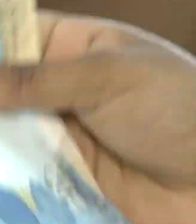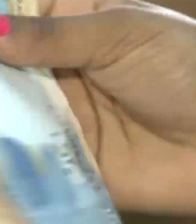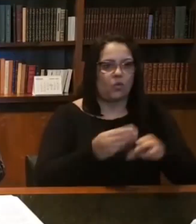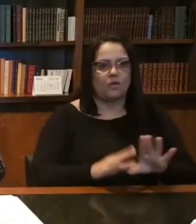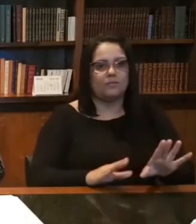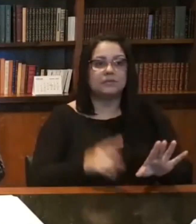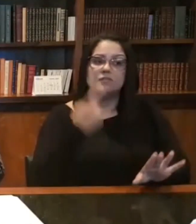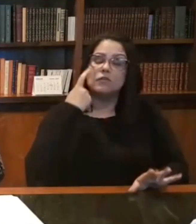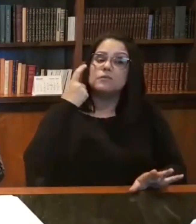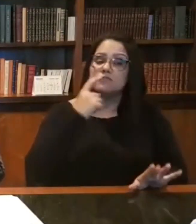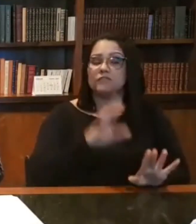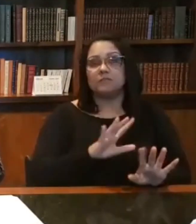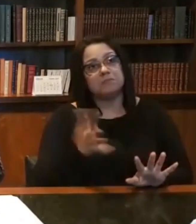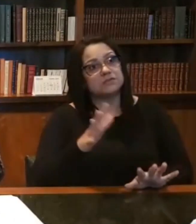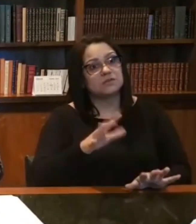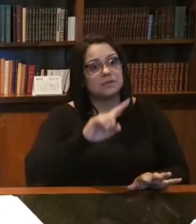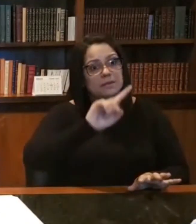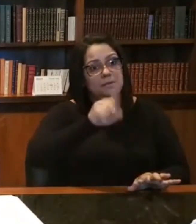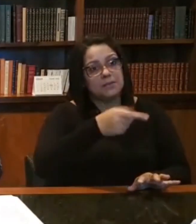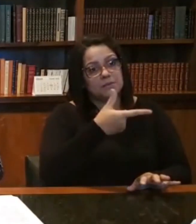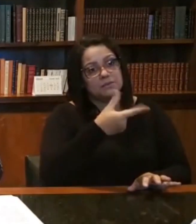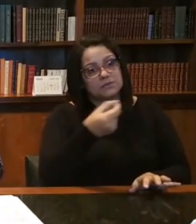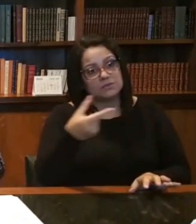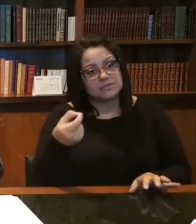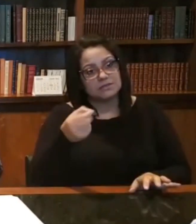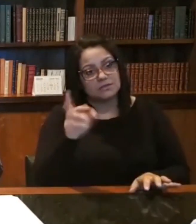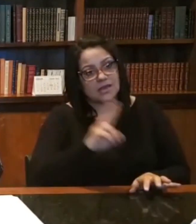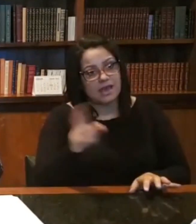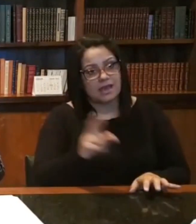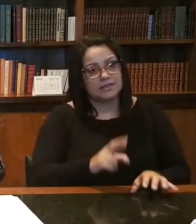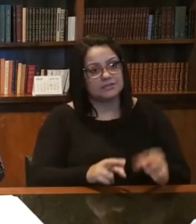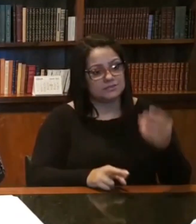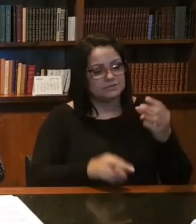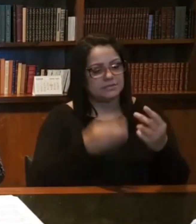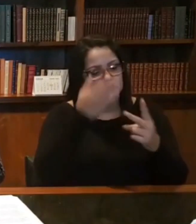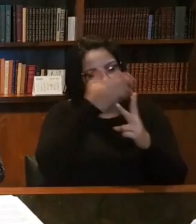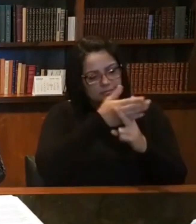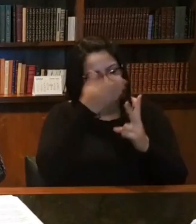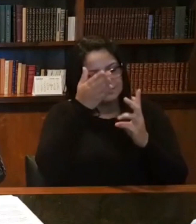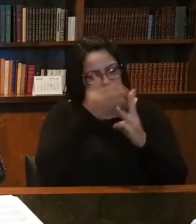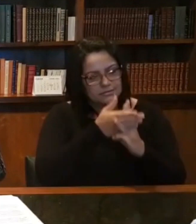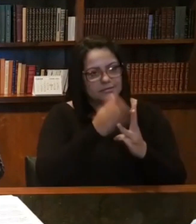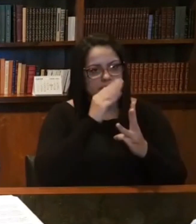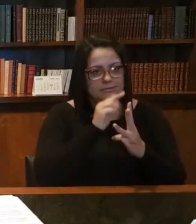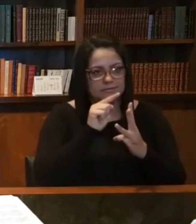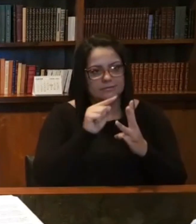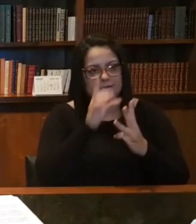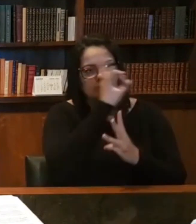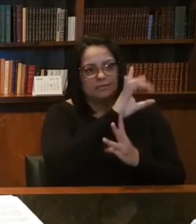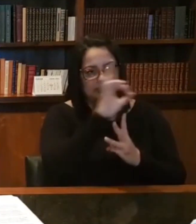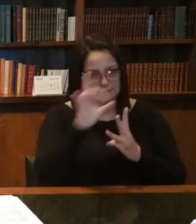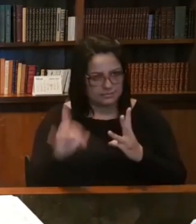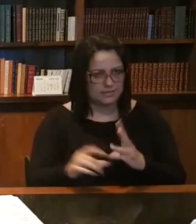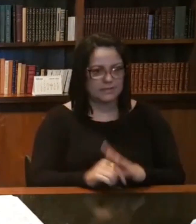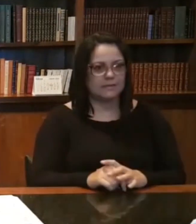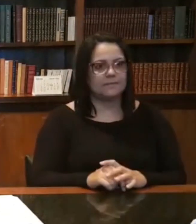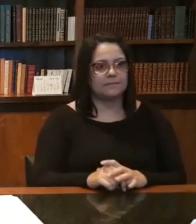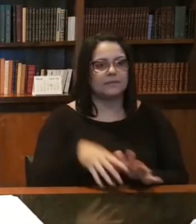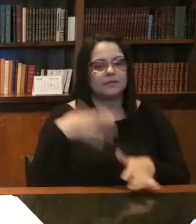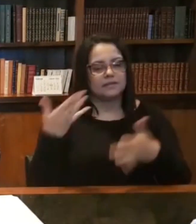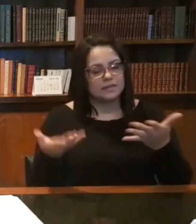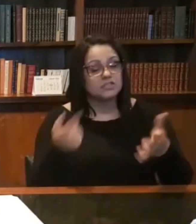decrescentes serão com toda a certeza r$1200 em três parcelas basicamente deve ser dessa maneira né